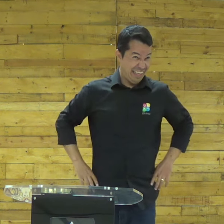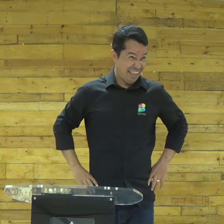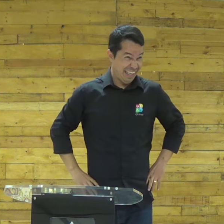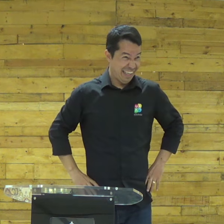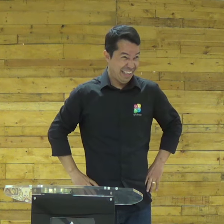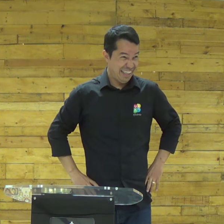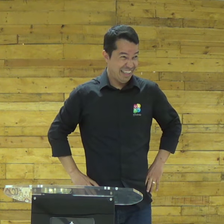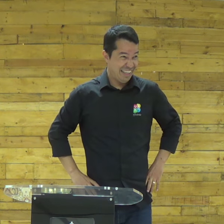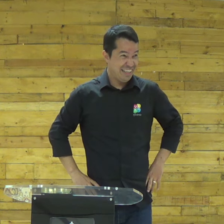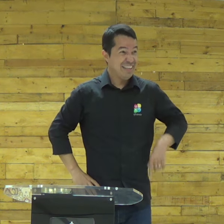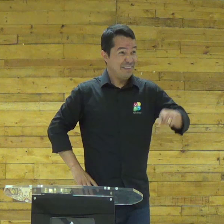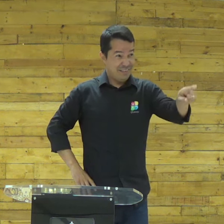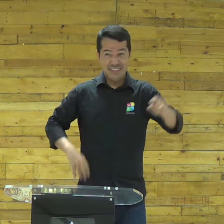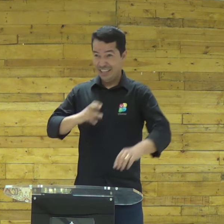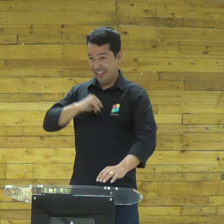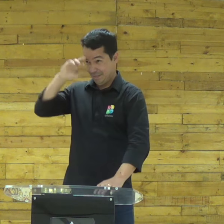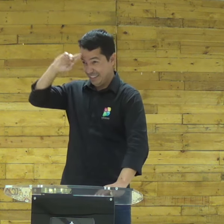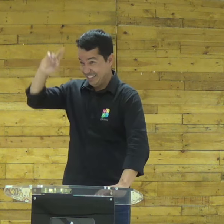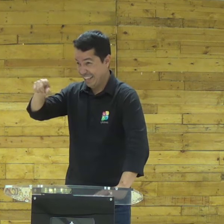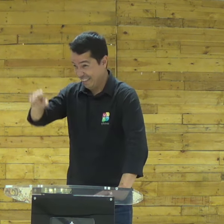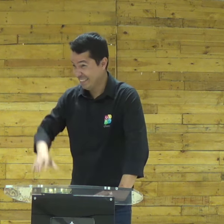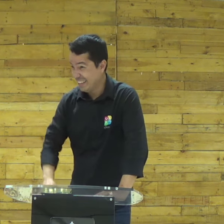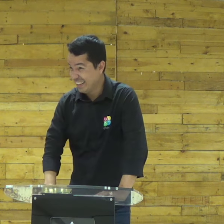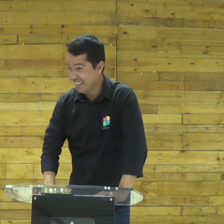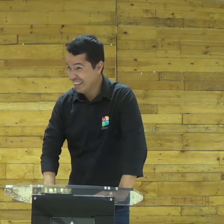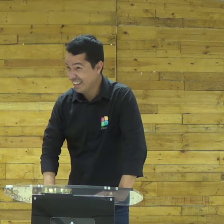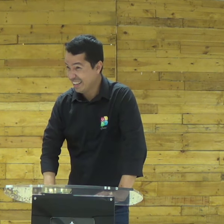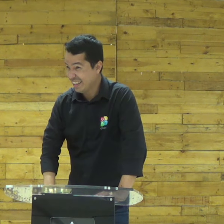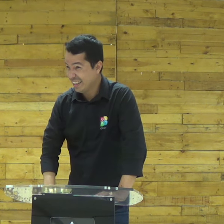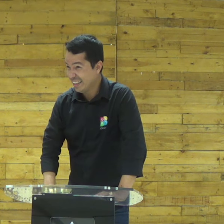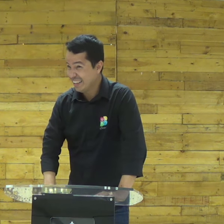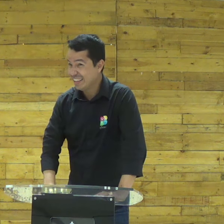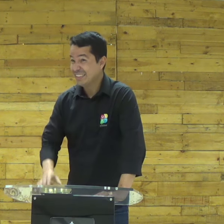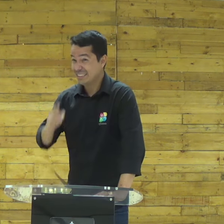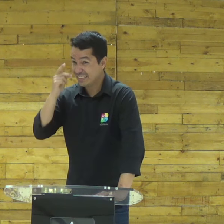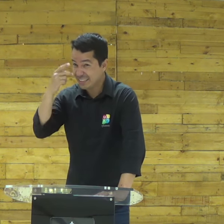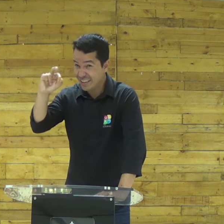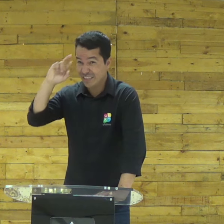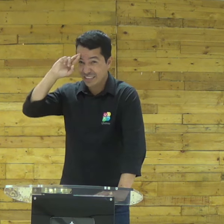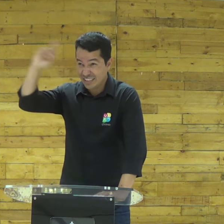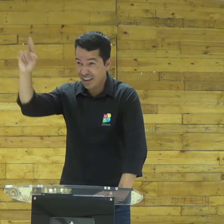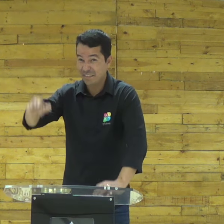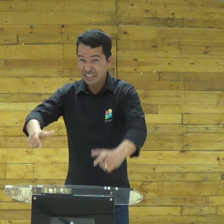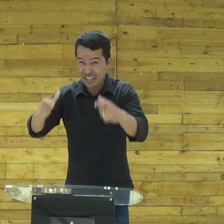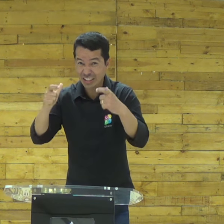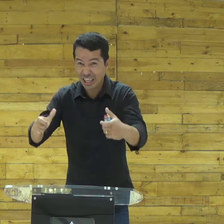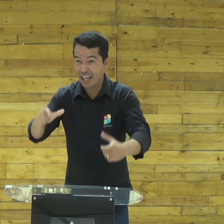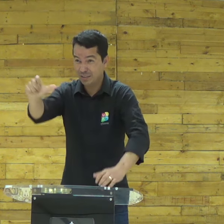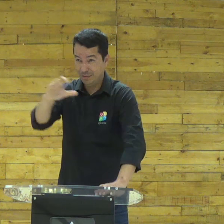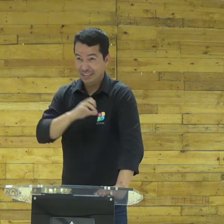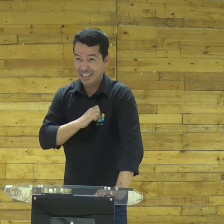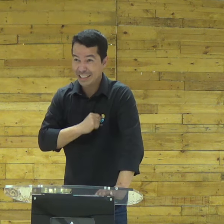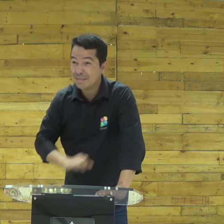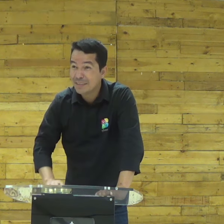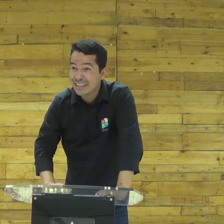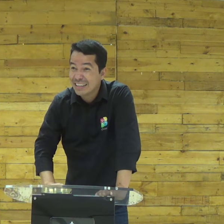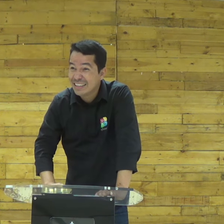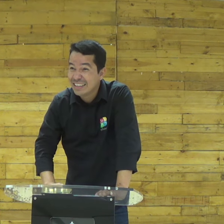seu aí Fala você ama o seu chefe que chega lá e manda em você ele é chato